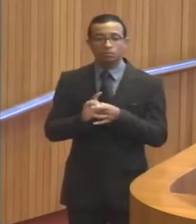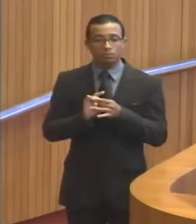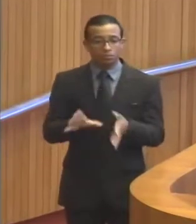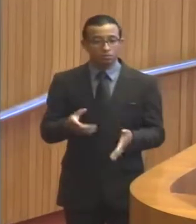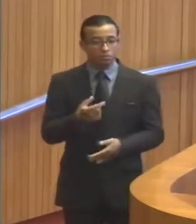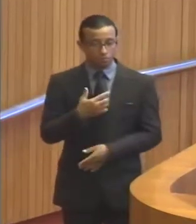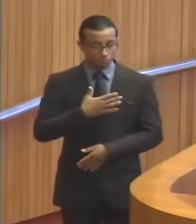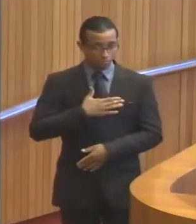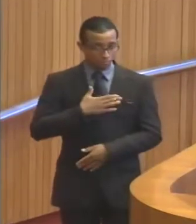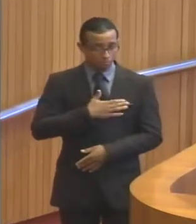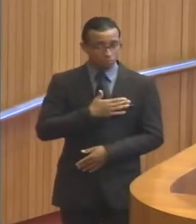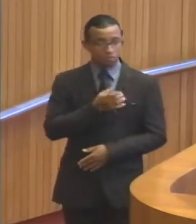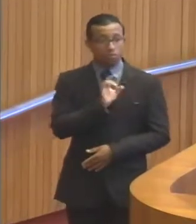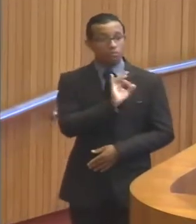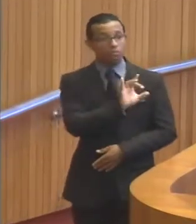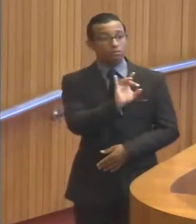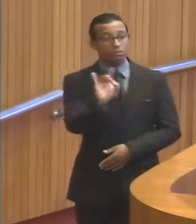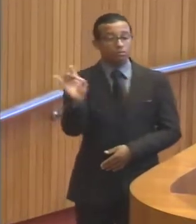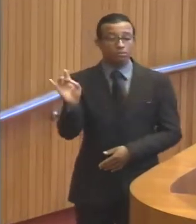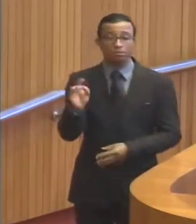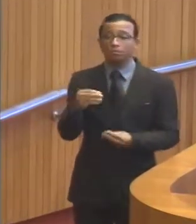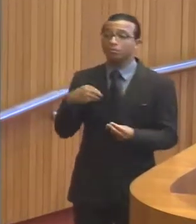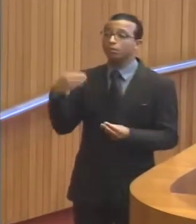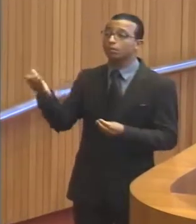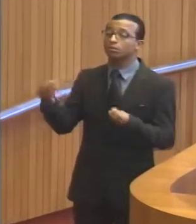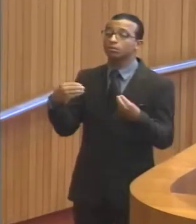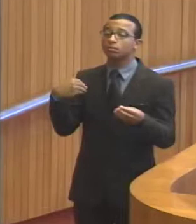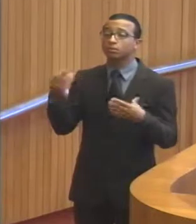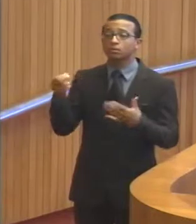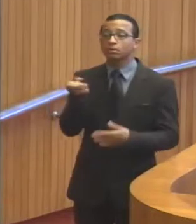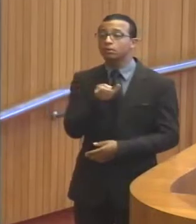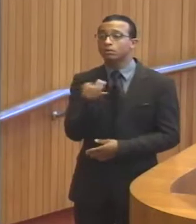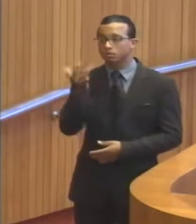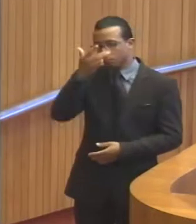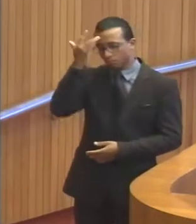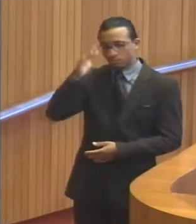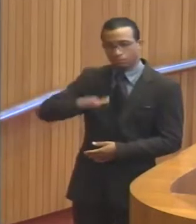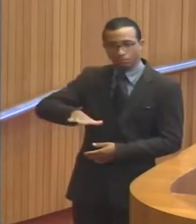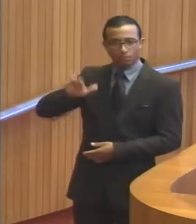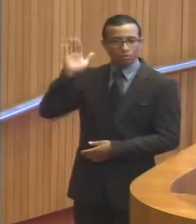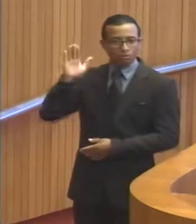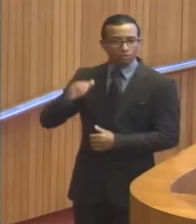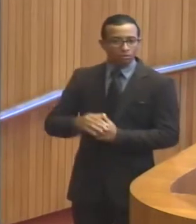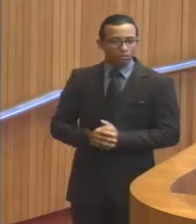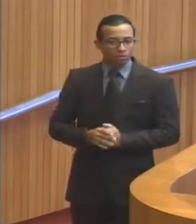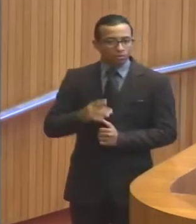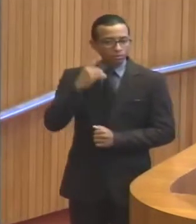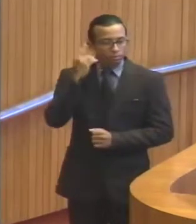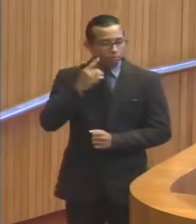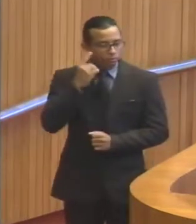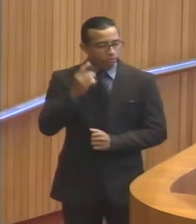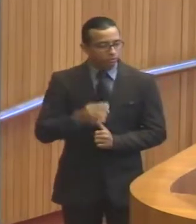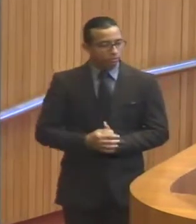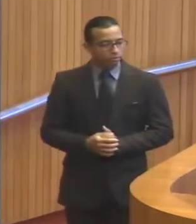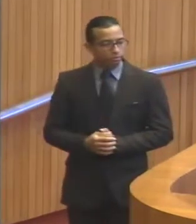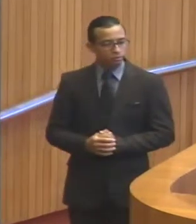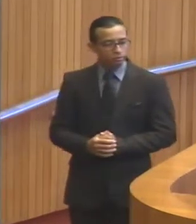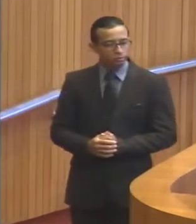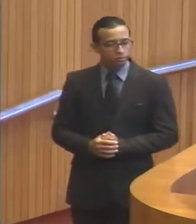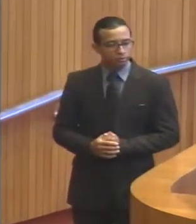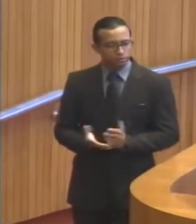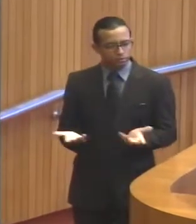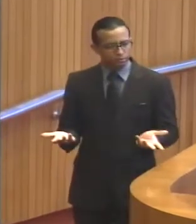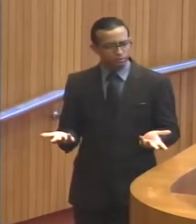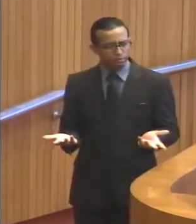que não saíram foram dadas para alguns candidatos a deputados, que